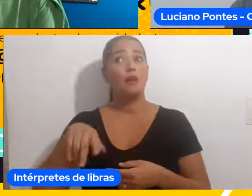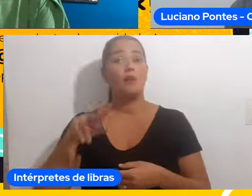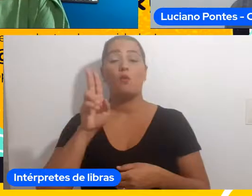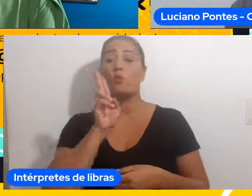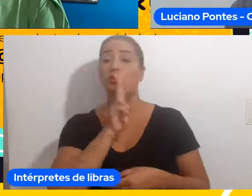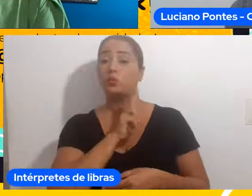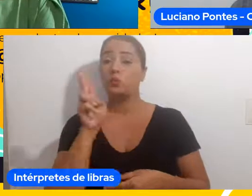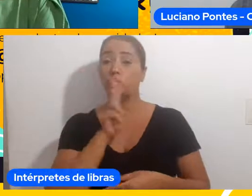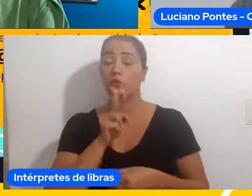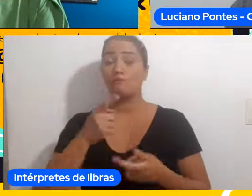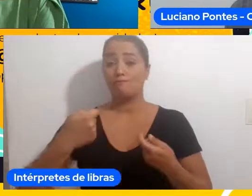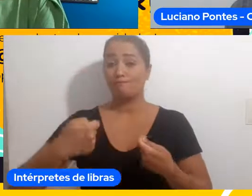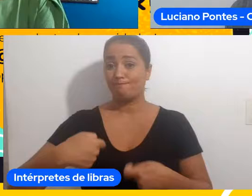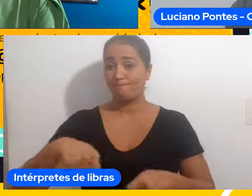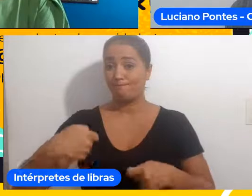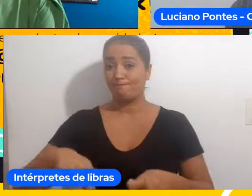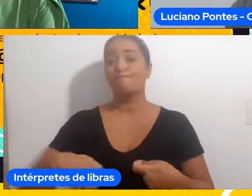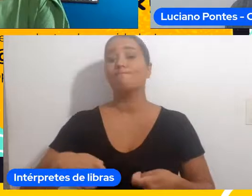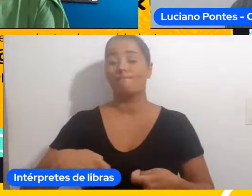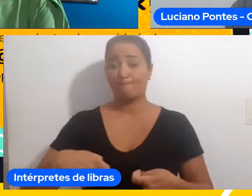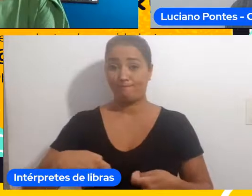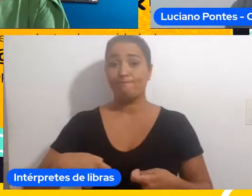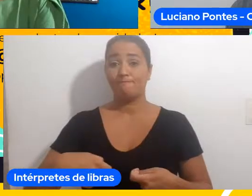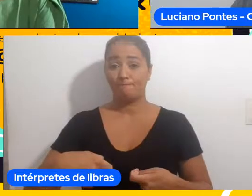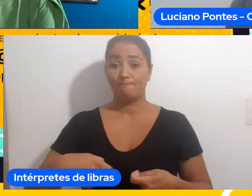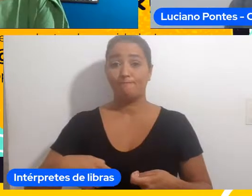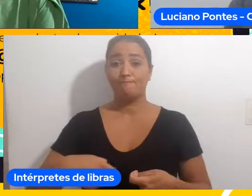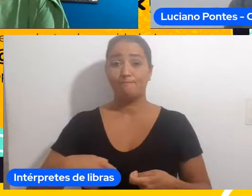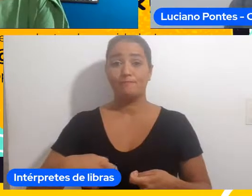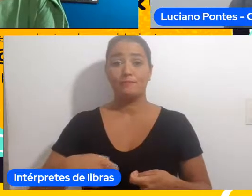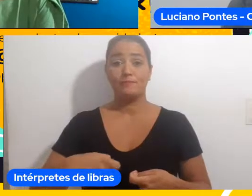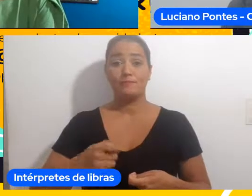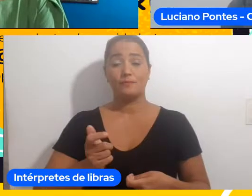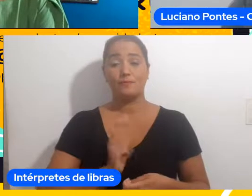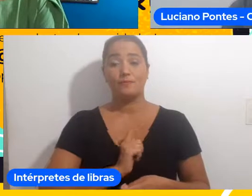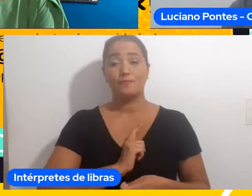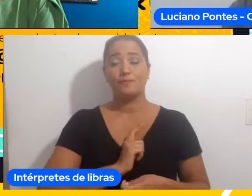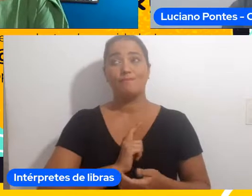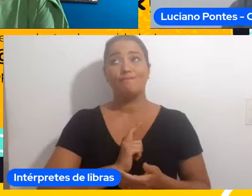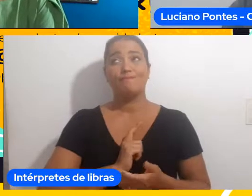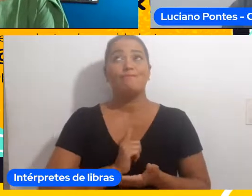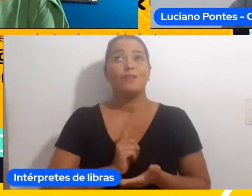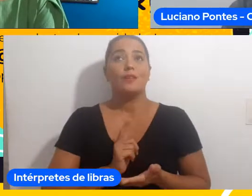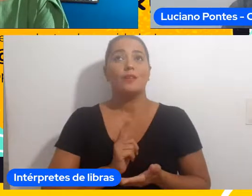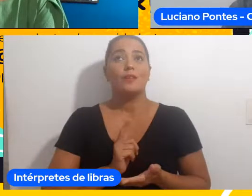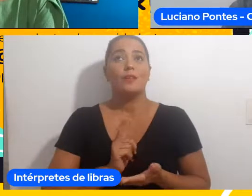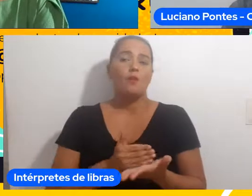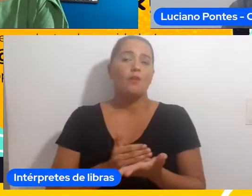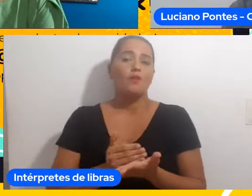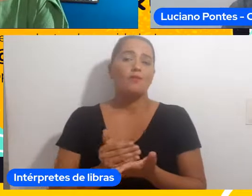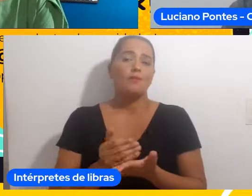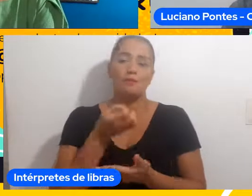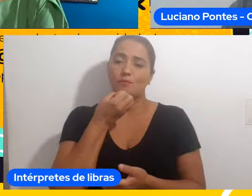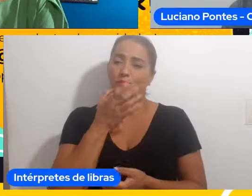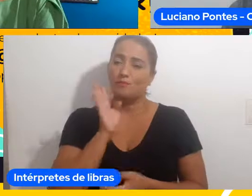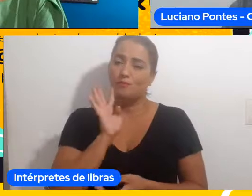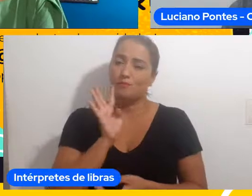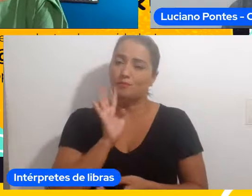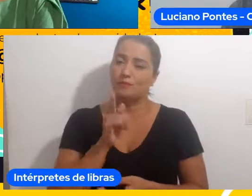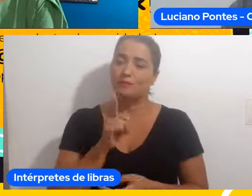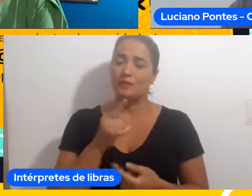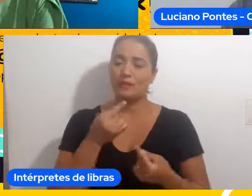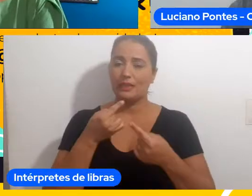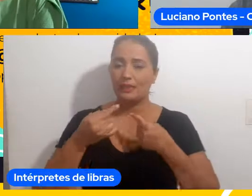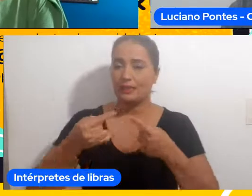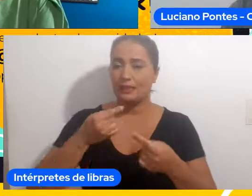necessário. Eu acho que é uma iniciativa muito bacana. Tem sido construir esses diálogos e